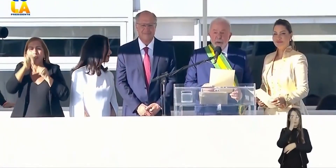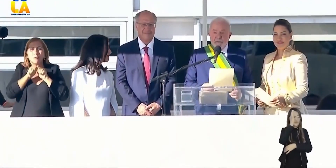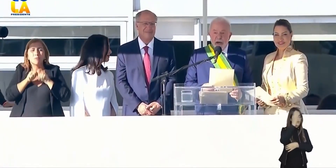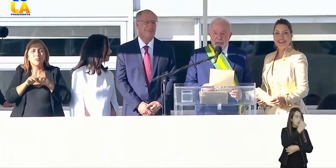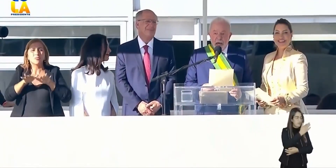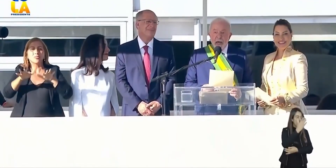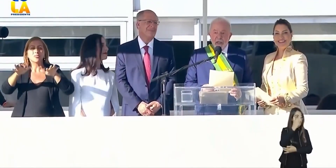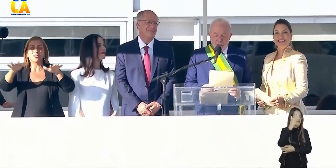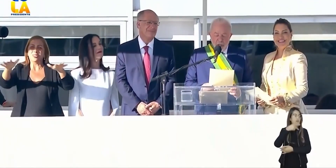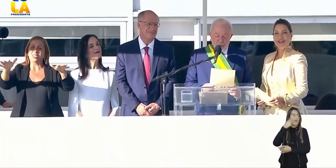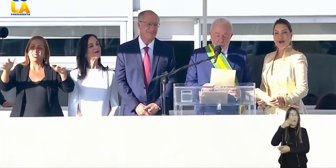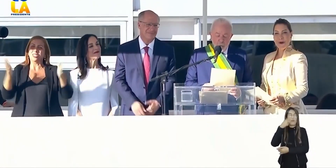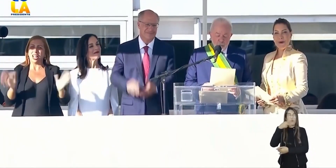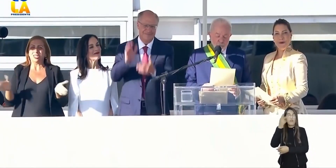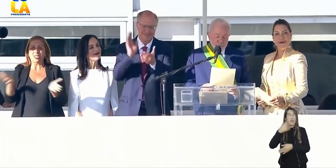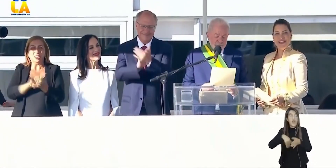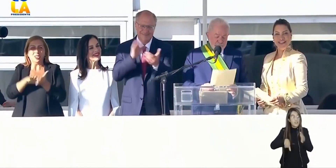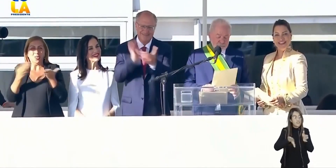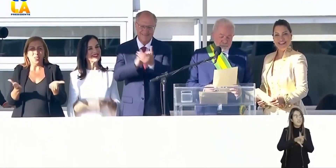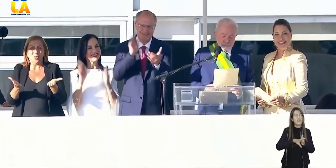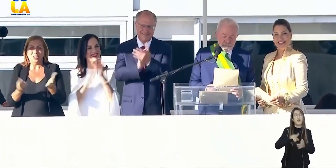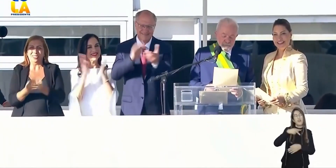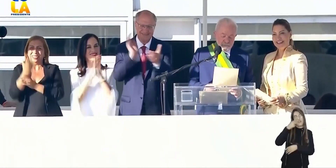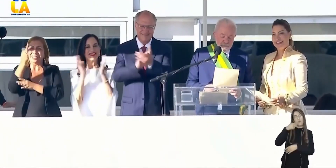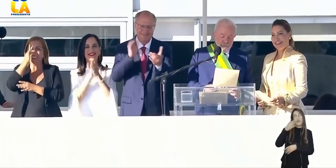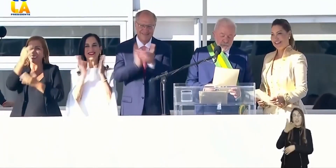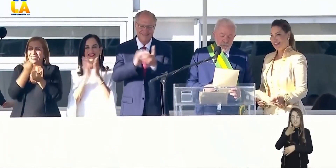a primavera já chegou.